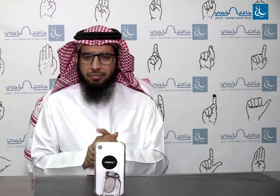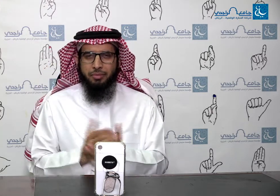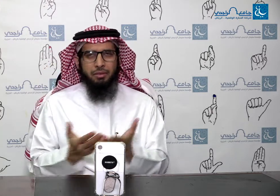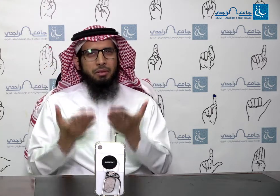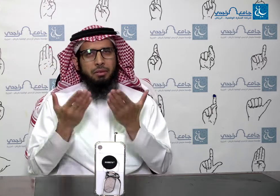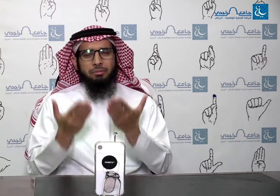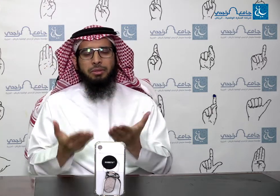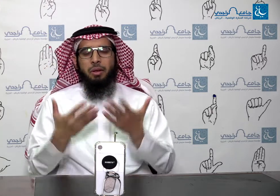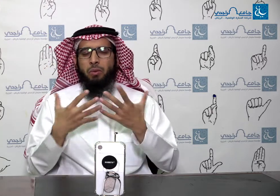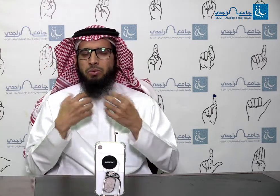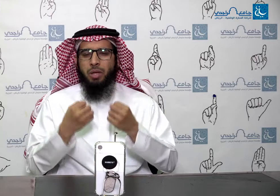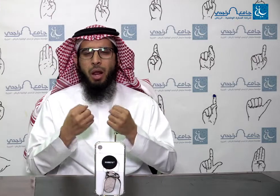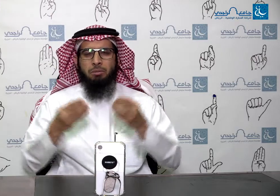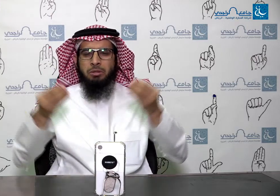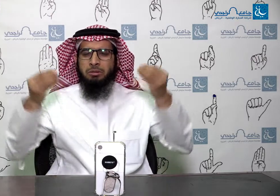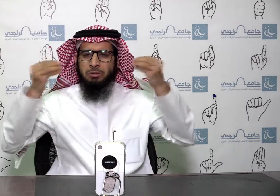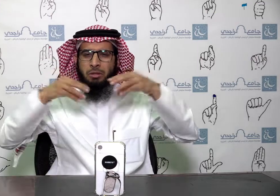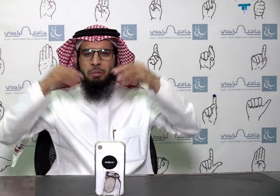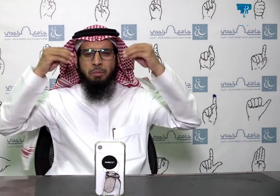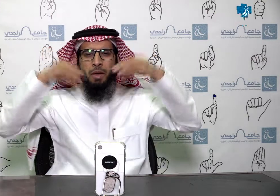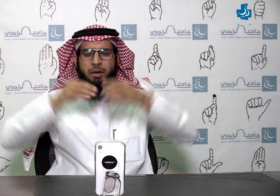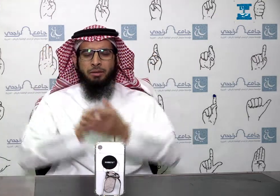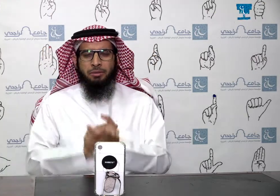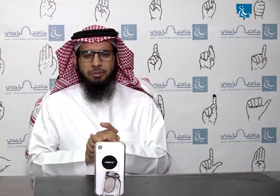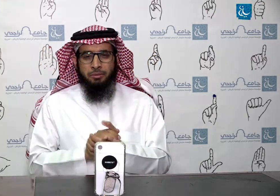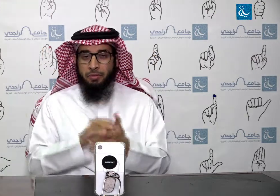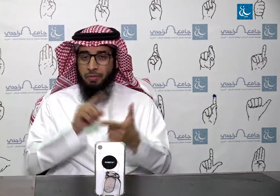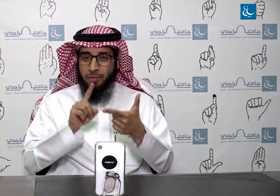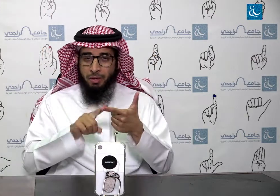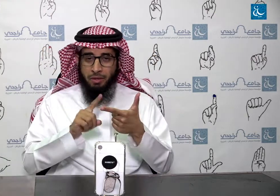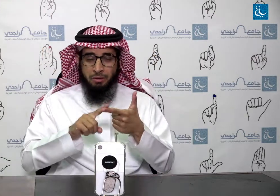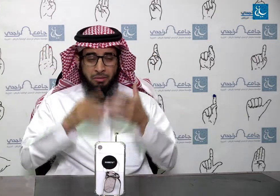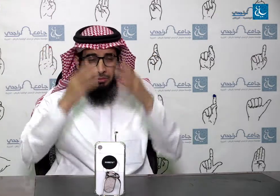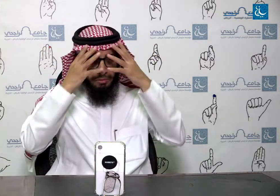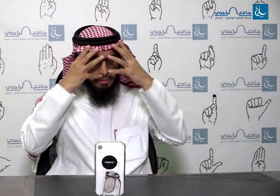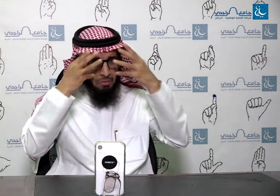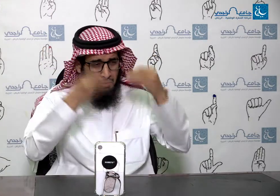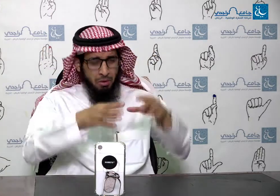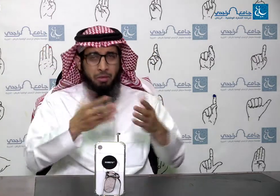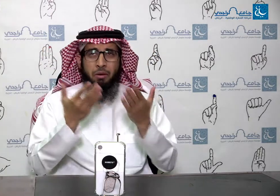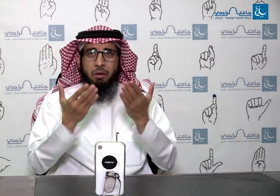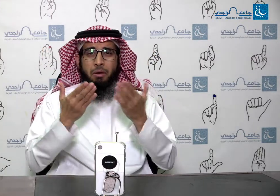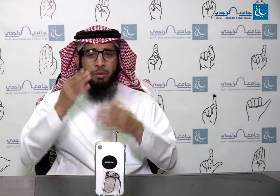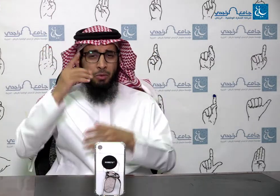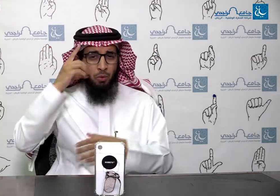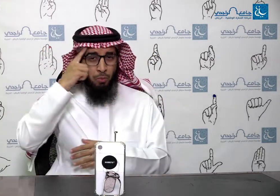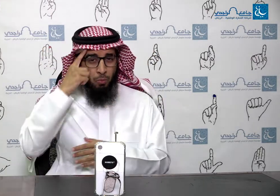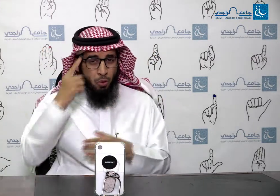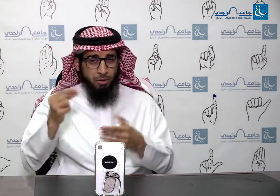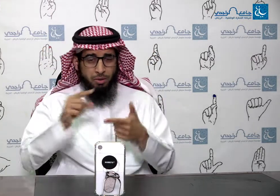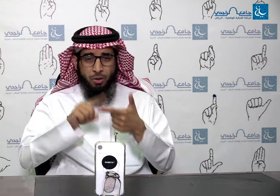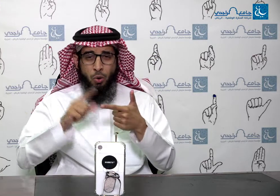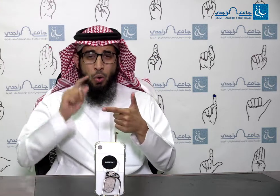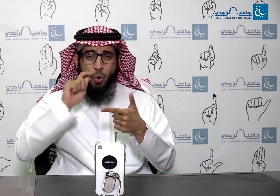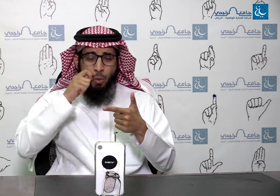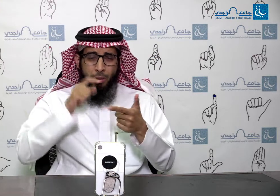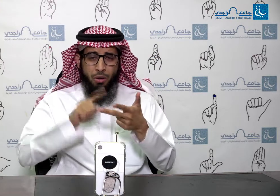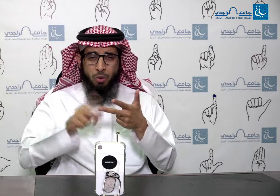محمد، وارض اللهم عن الأربعة الخلفاء الأئمة الحنفاء أبي بكر وعمر وعثمان وعلي، وعن بقية